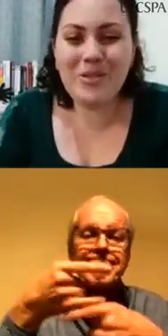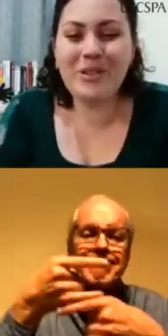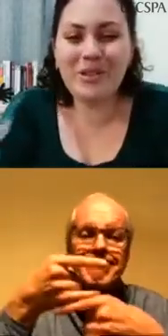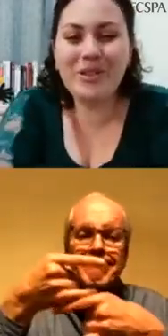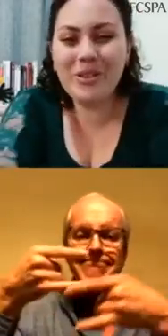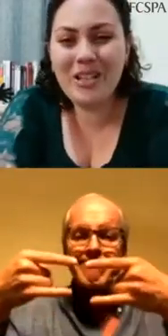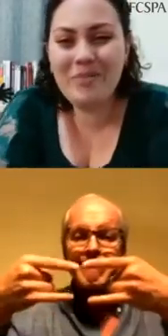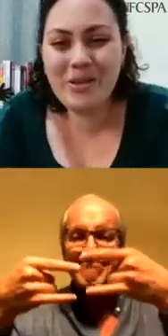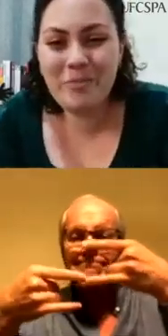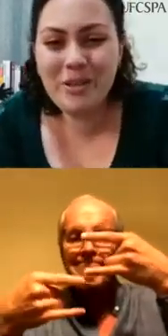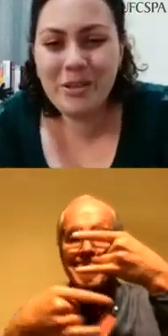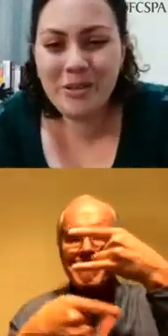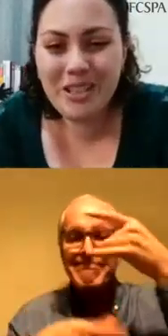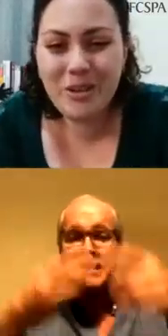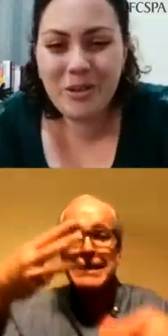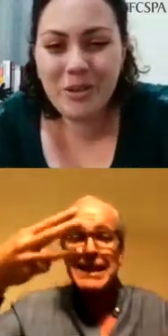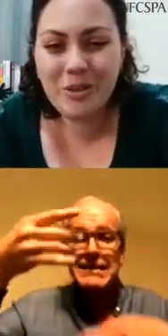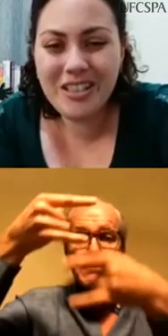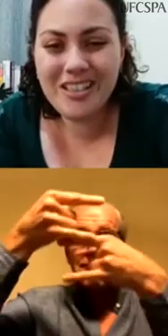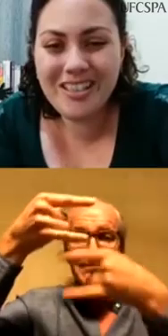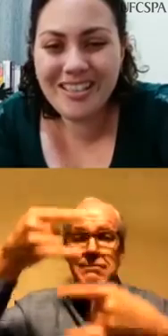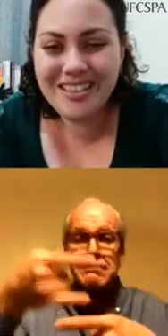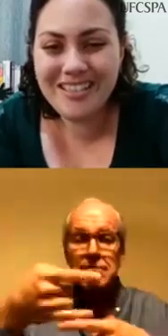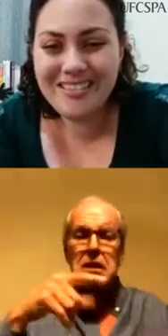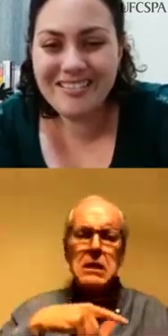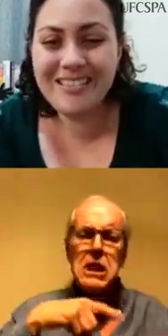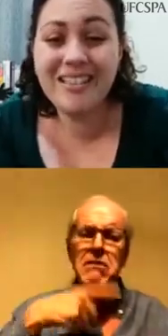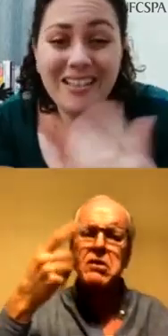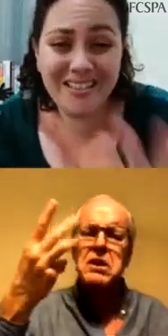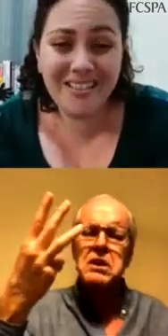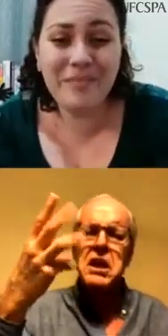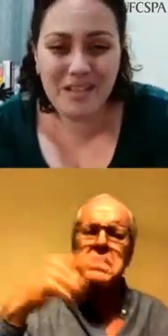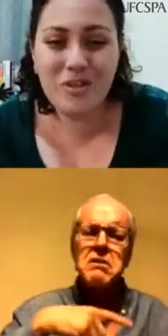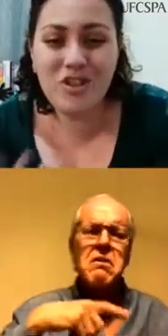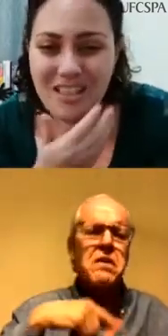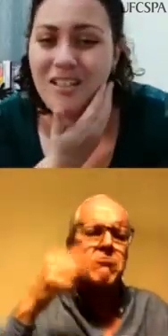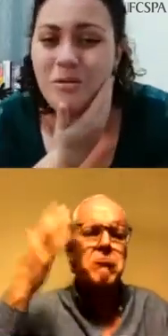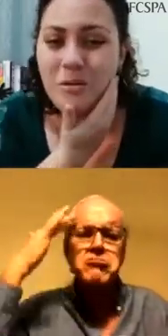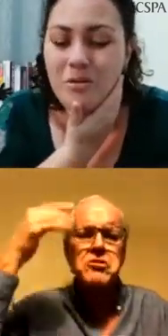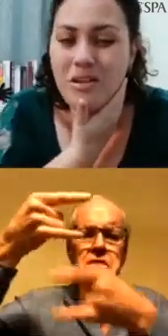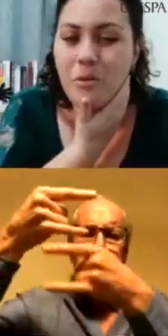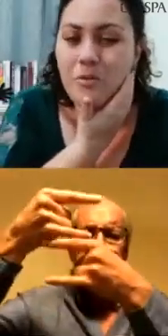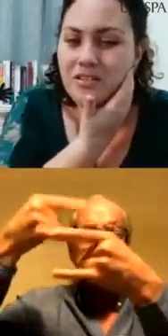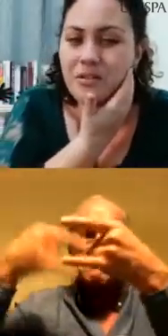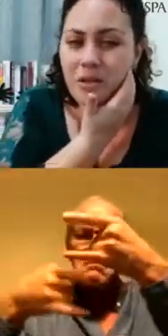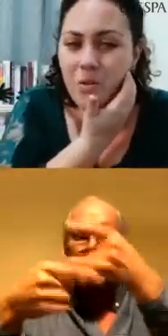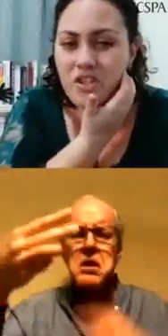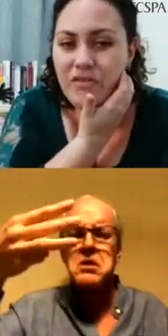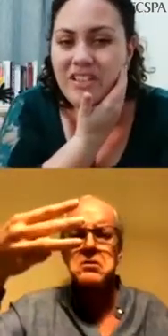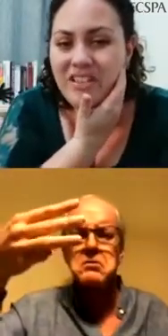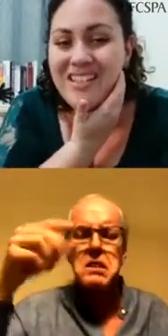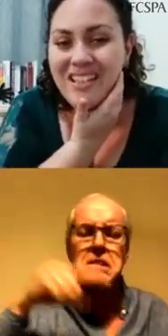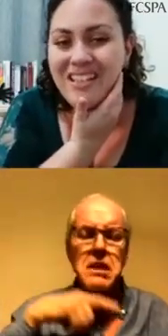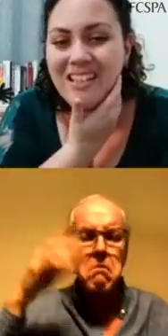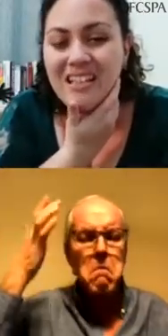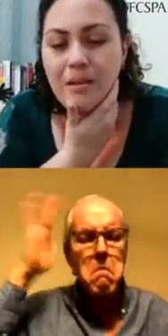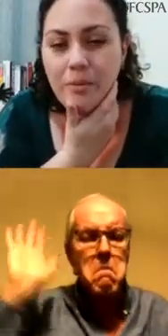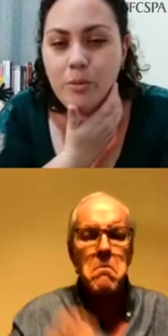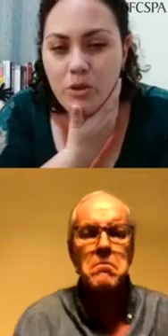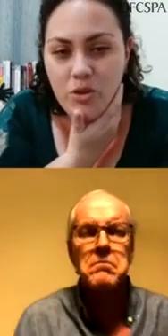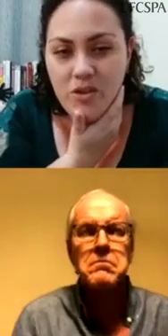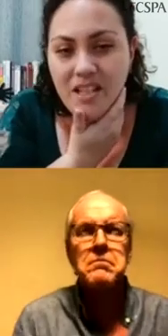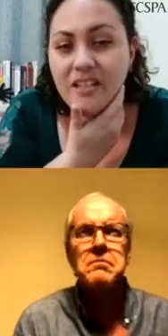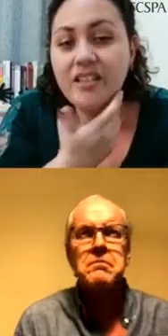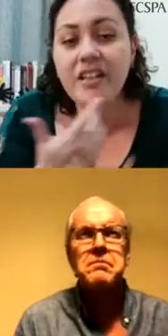Uma pessoa colocou, né, a psicopedagoga ali colocou que teria que ter mais uma janela, o Augusto está comentando, realmente deveria ser, né,